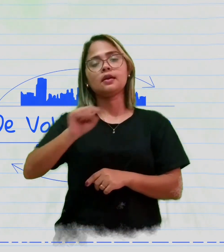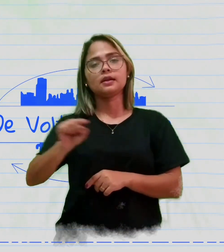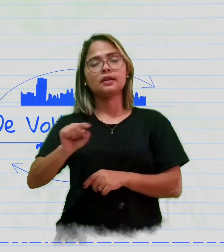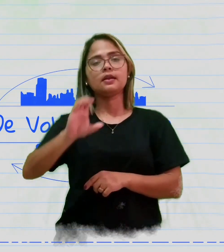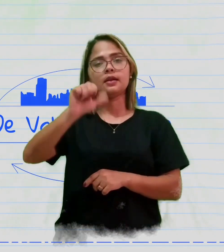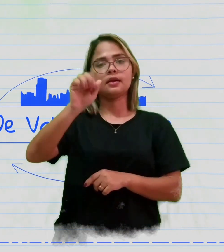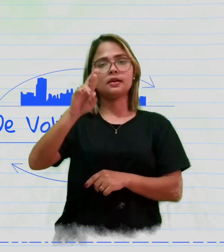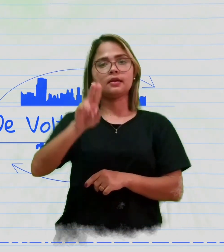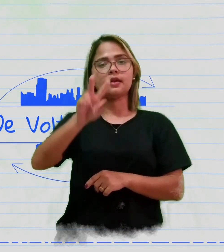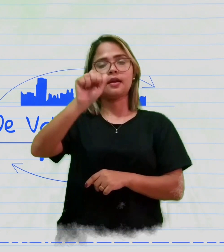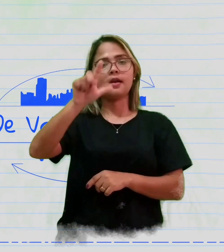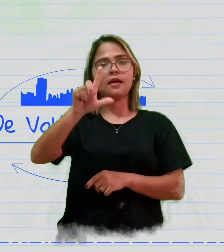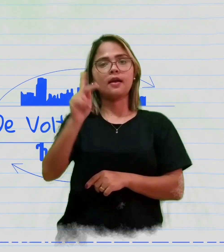Novela Volta.